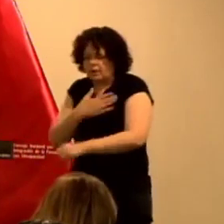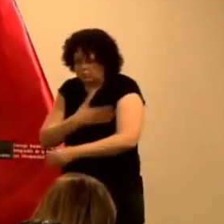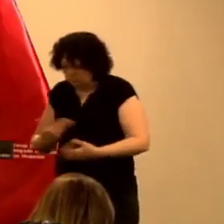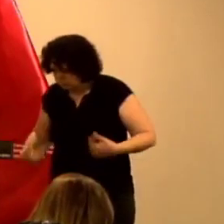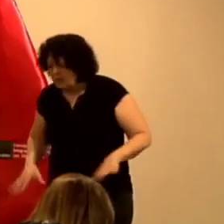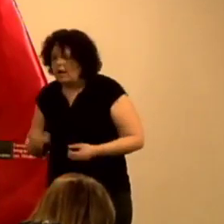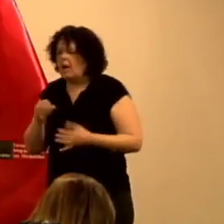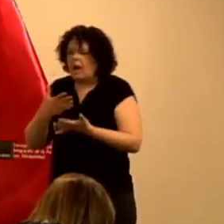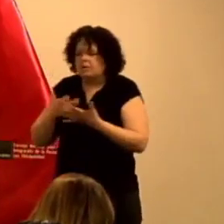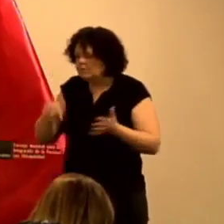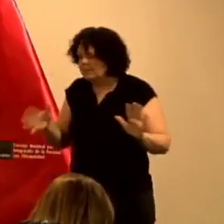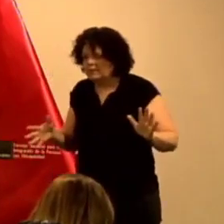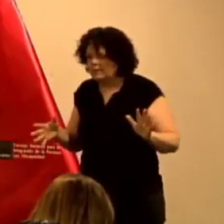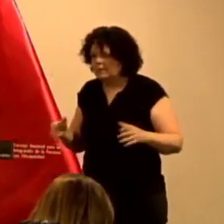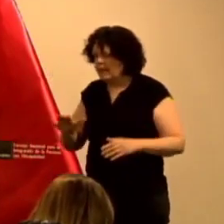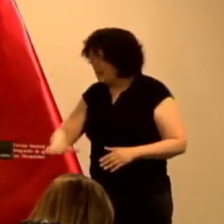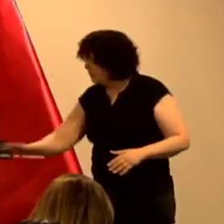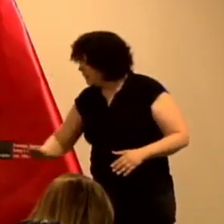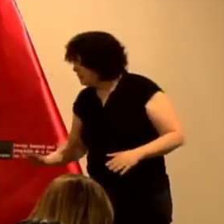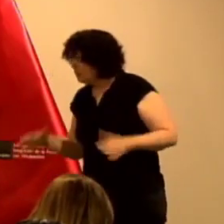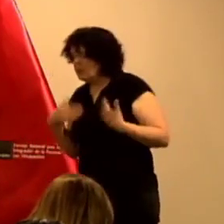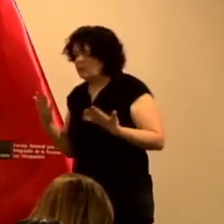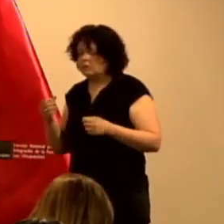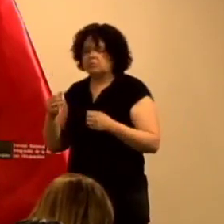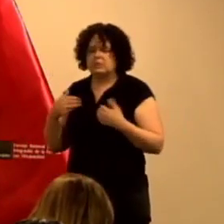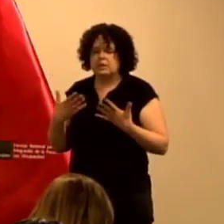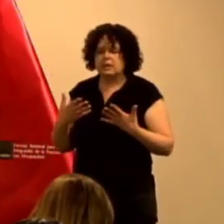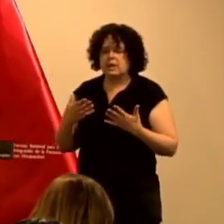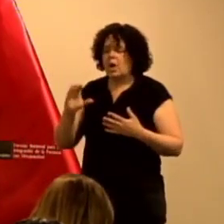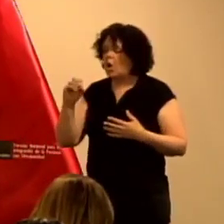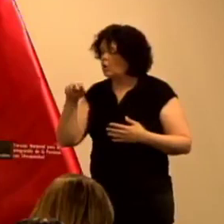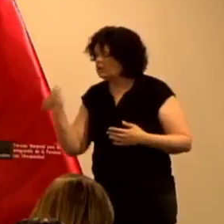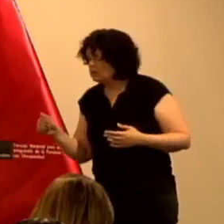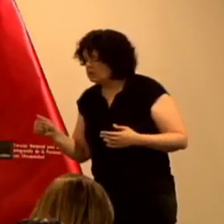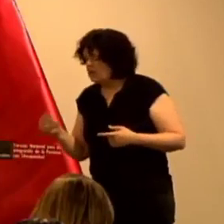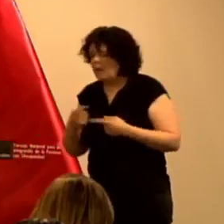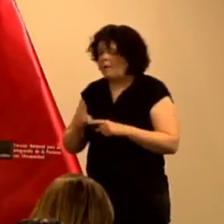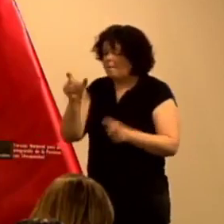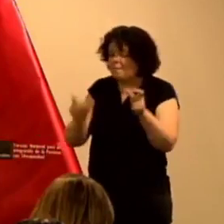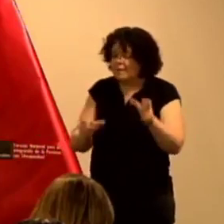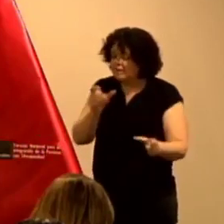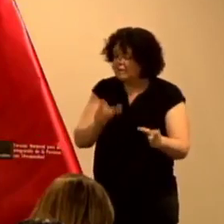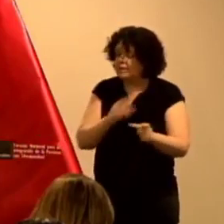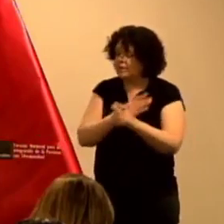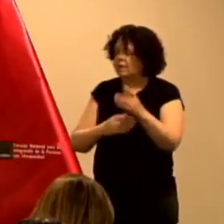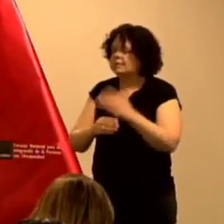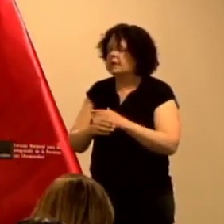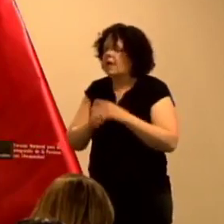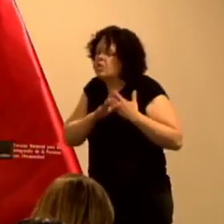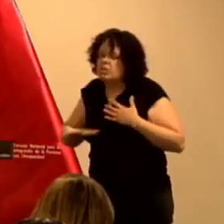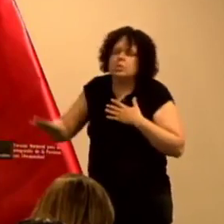¿cierto? Los niños pueden tener también un tema, una condición, pero en el caso de las personas con discapacidad, todas